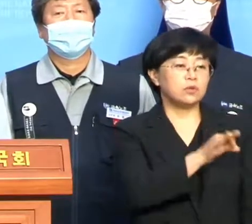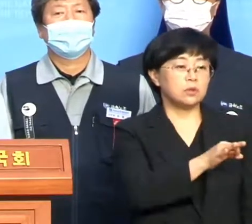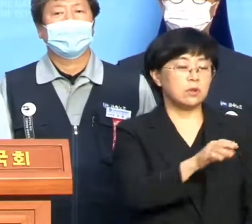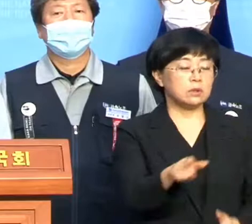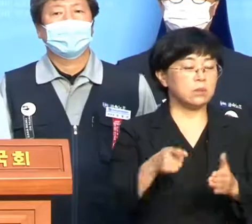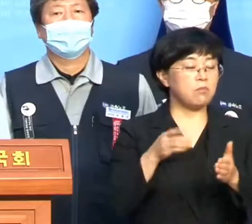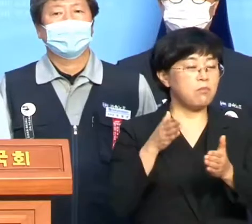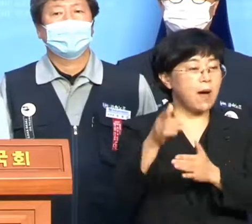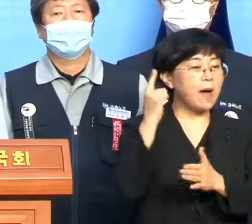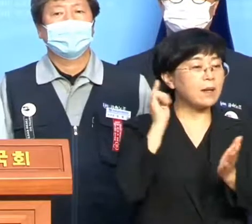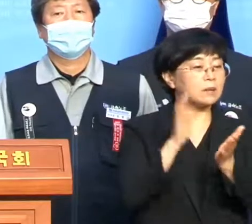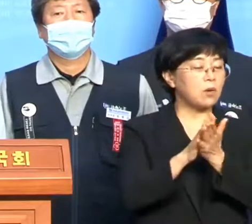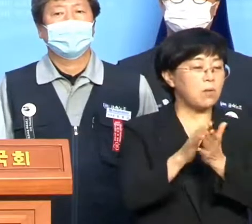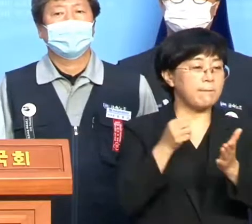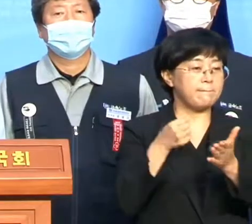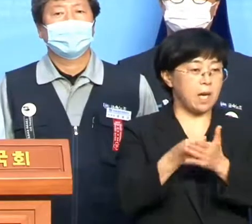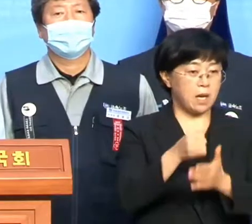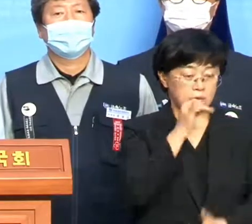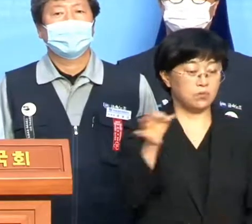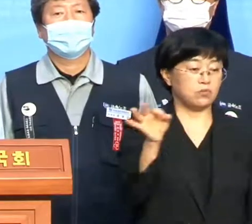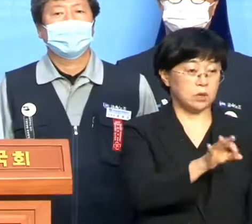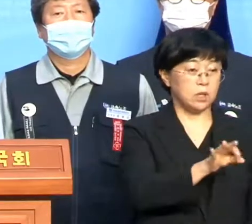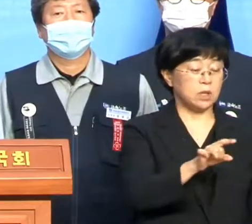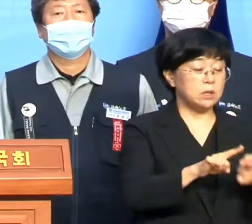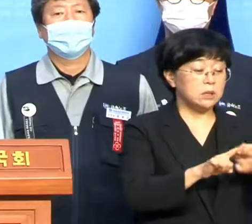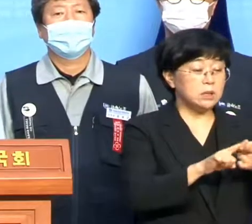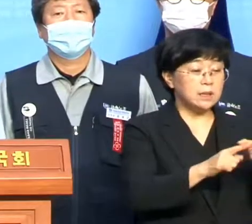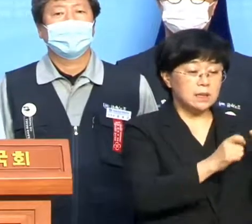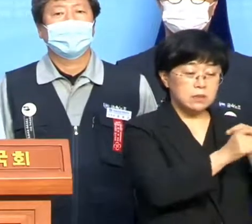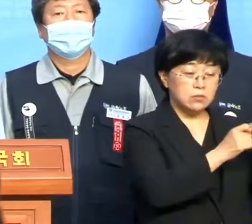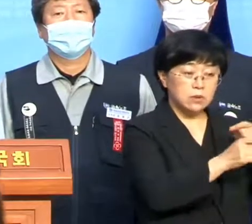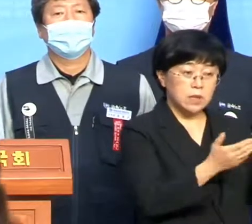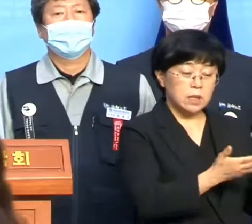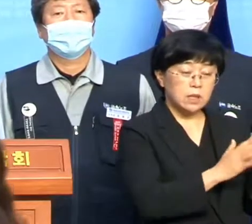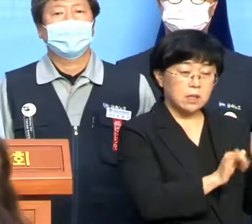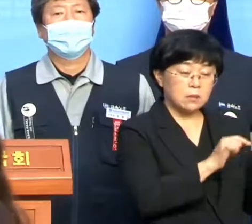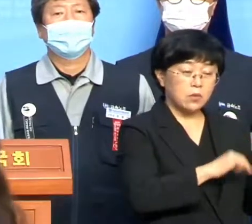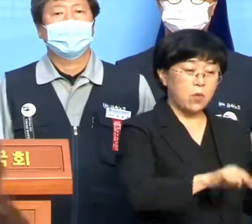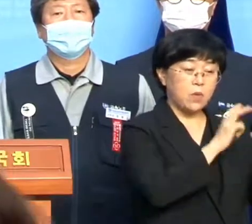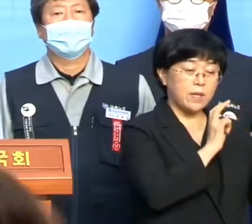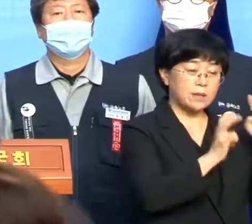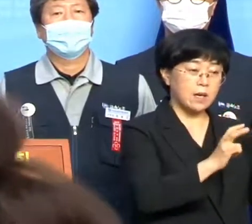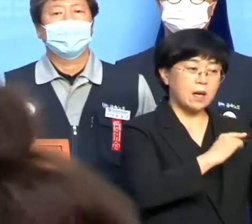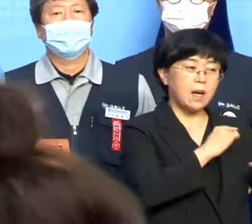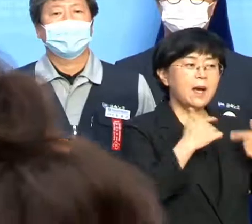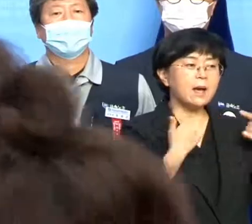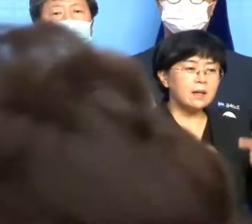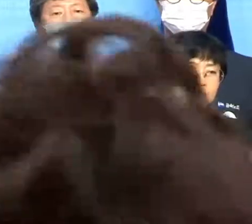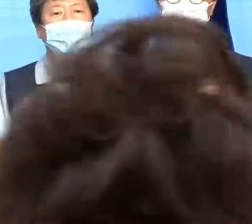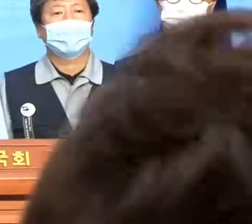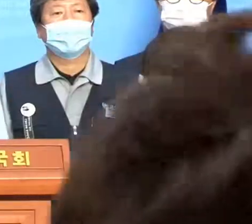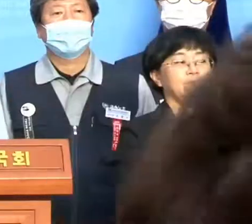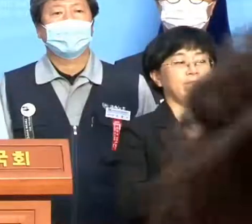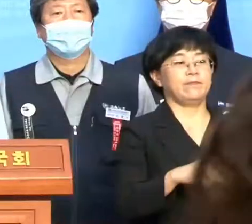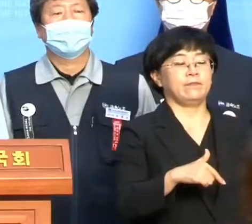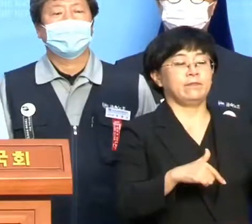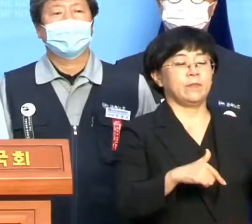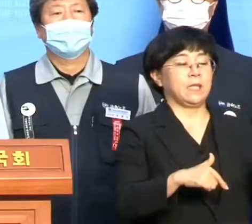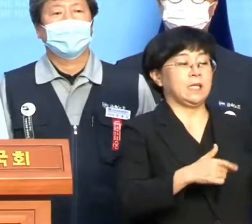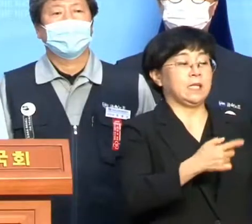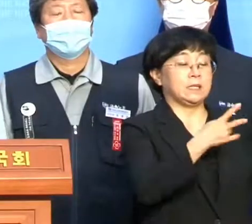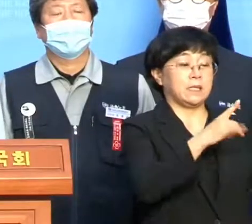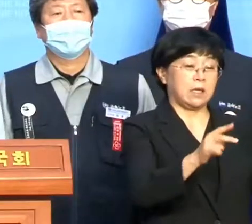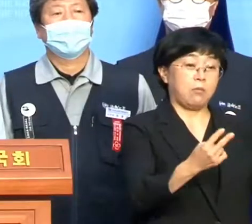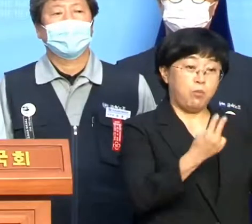정한다고 합니다 이로 인해서 실제 하청 업체는 어 매년 매월 그 4대